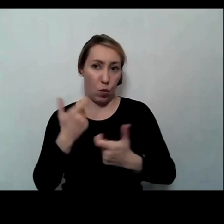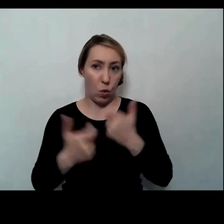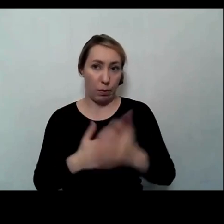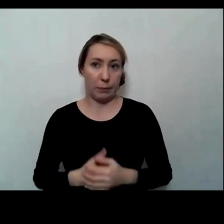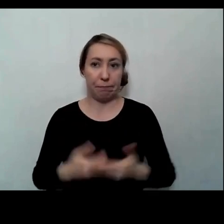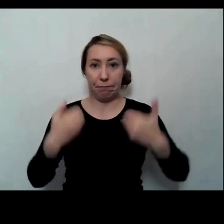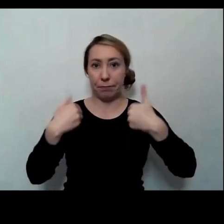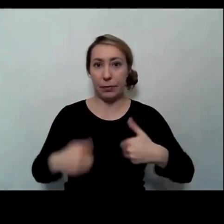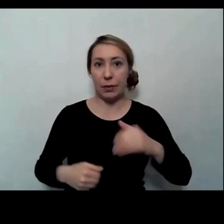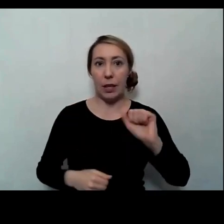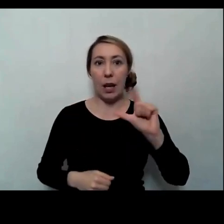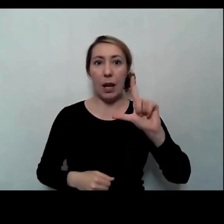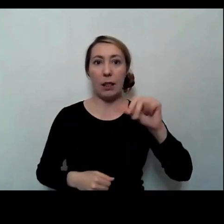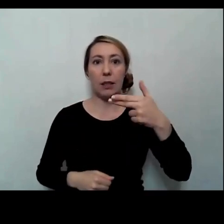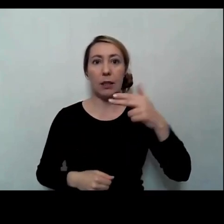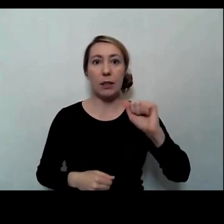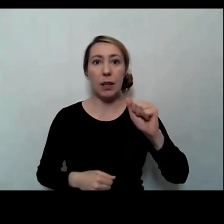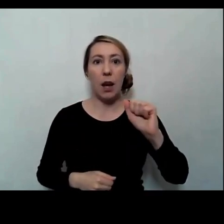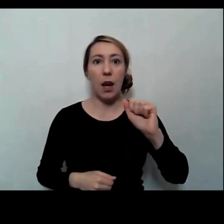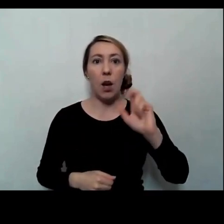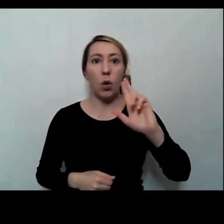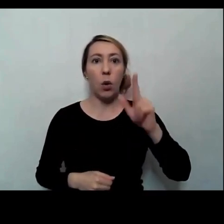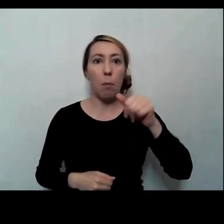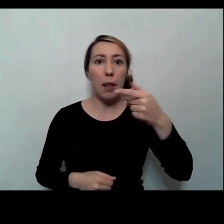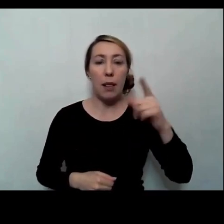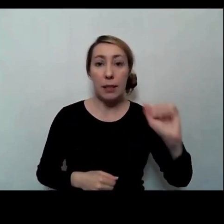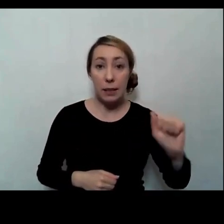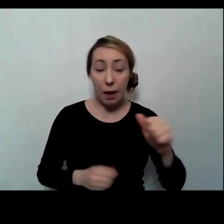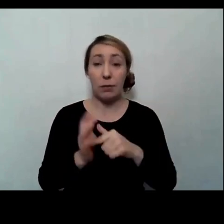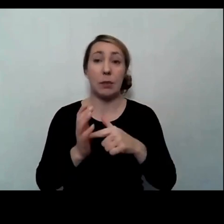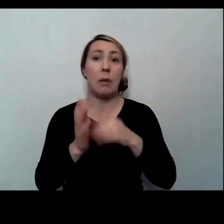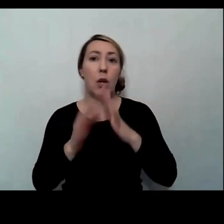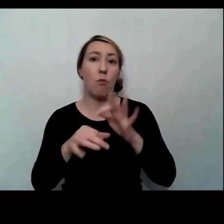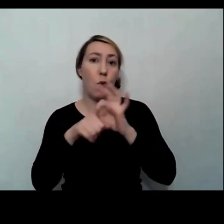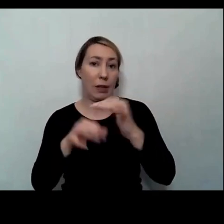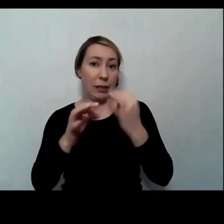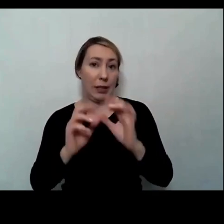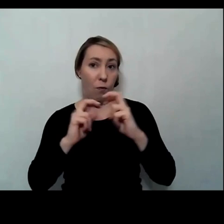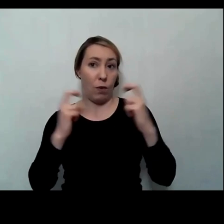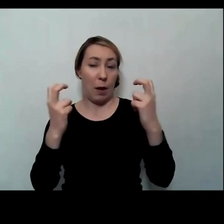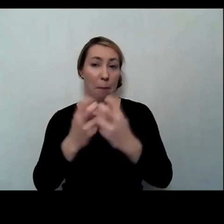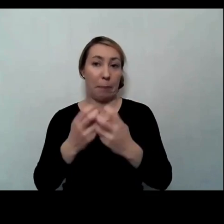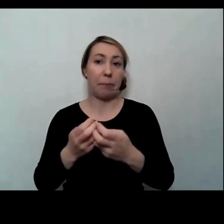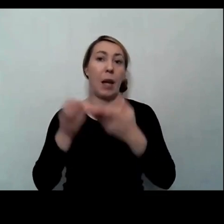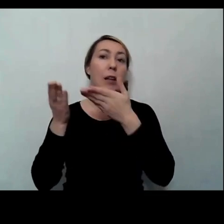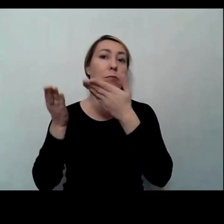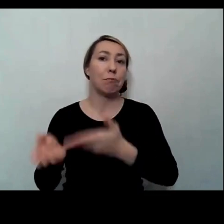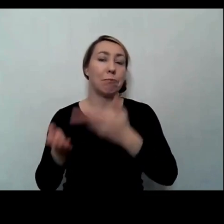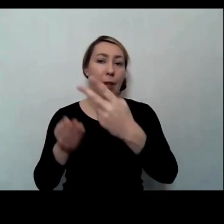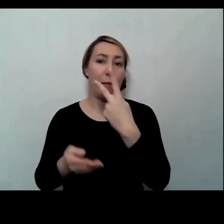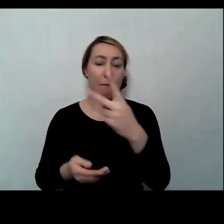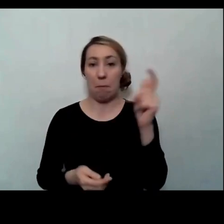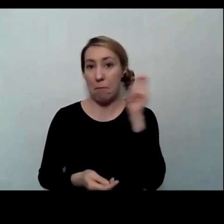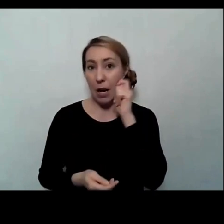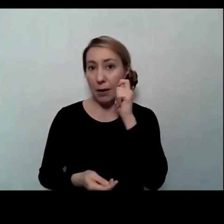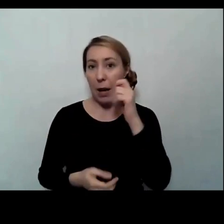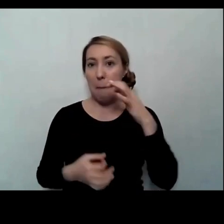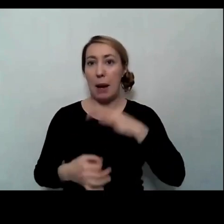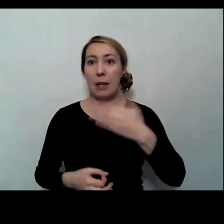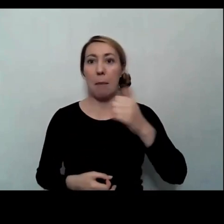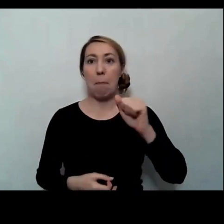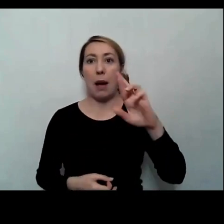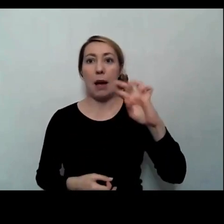Ja nazywam się Alicja Koperska, będę miała przyjemność poprowadzić dzisiejszy webinar, którego bohaterkami będą dwie panie, pani